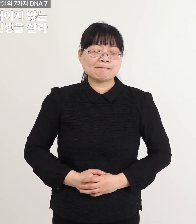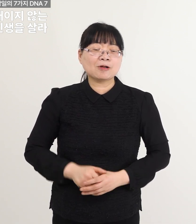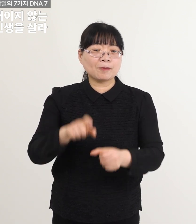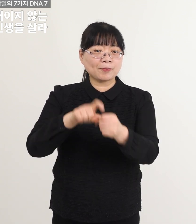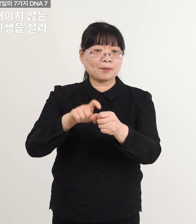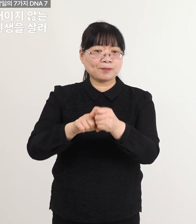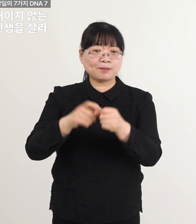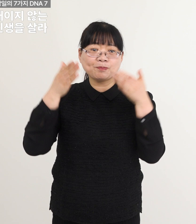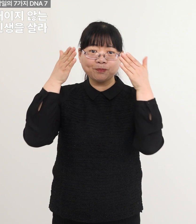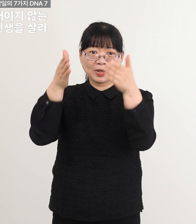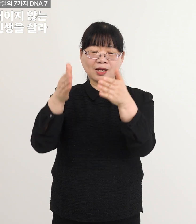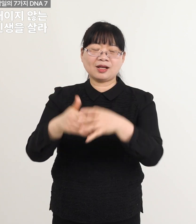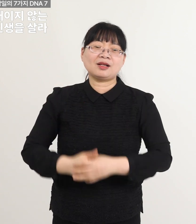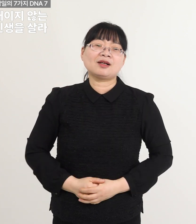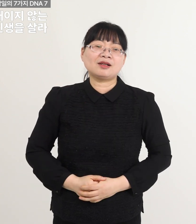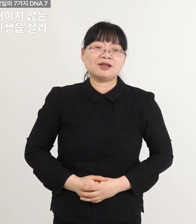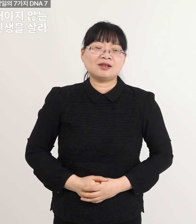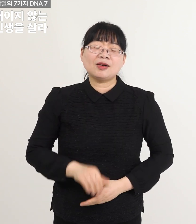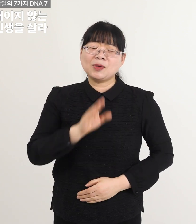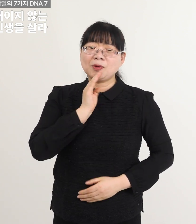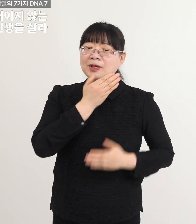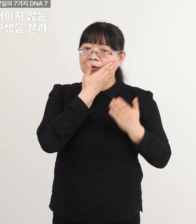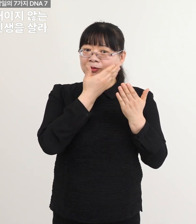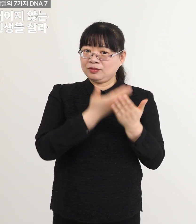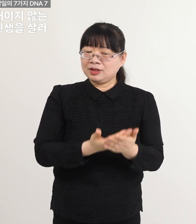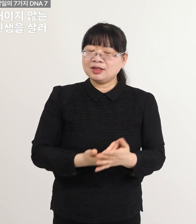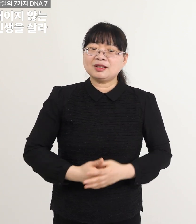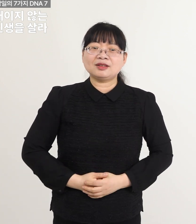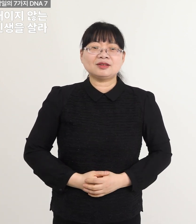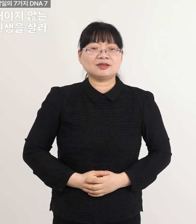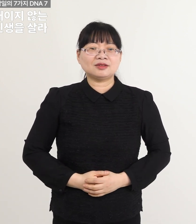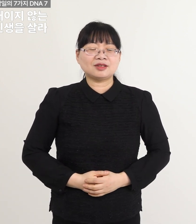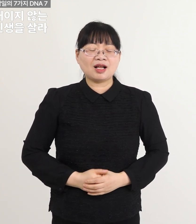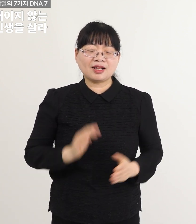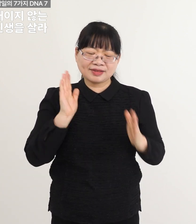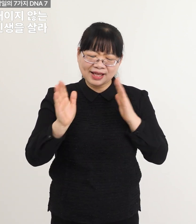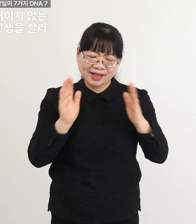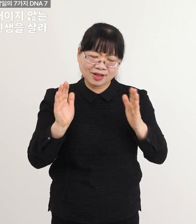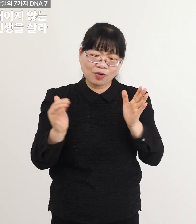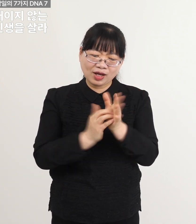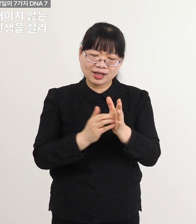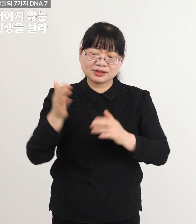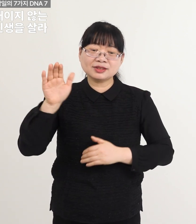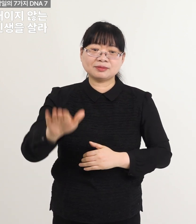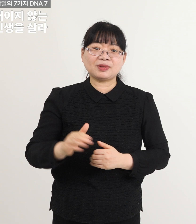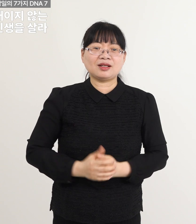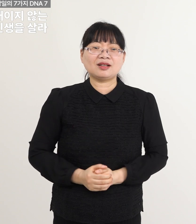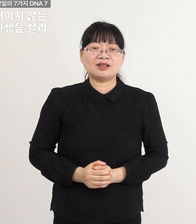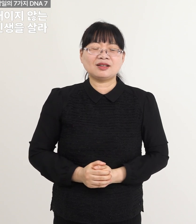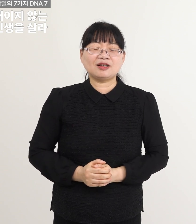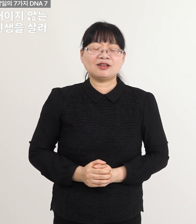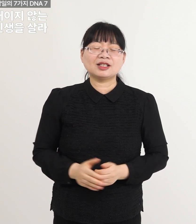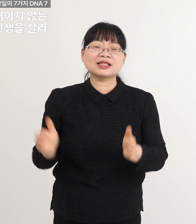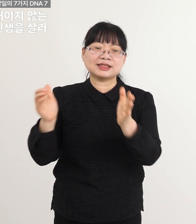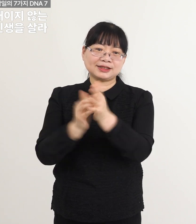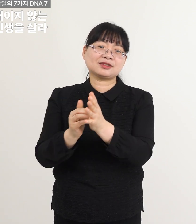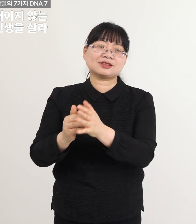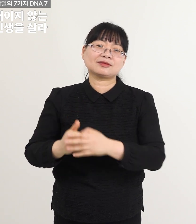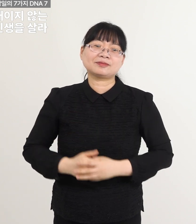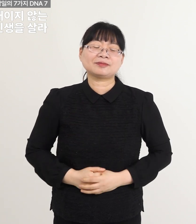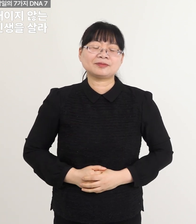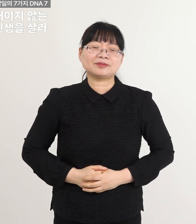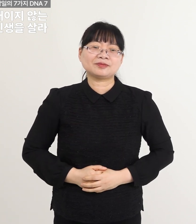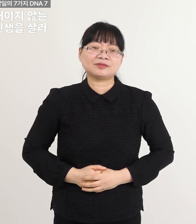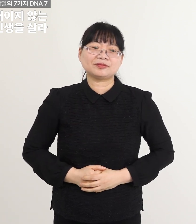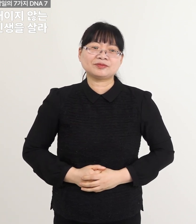목표를 향해서 참 귀하게 뛰고 달렸을지라도 그냥 그걸로 끝나야 돼요.